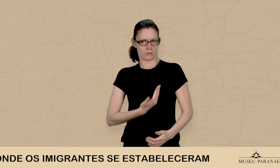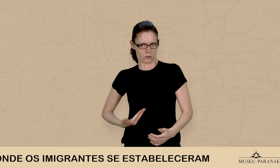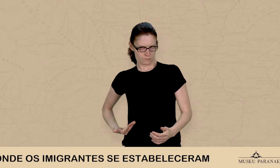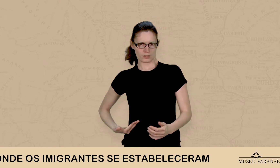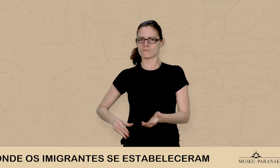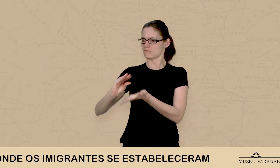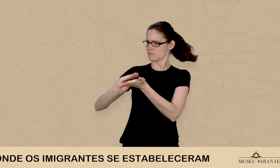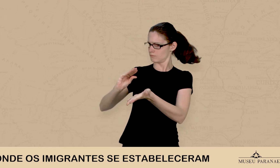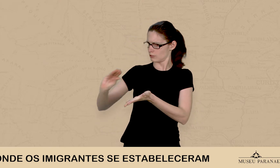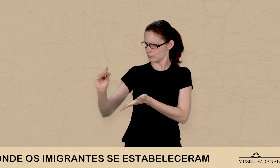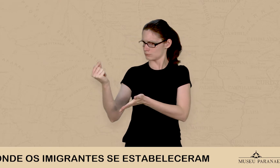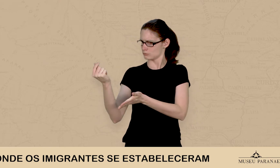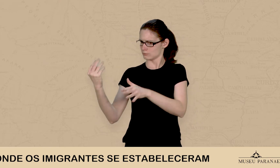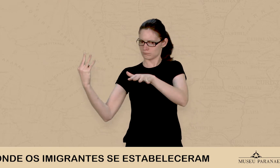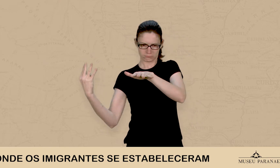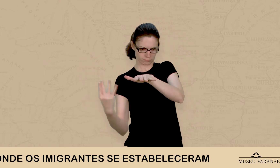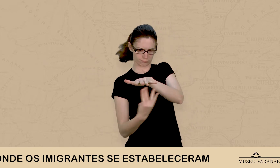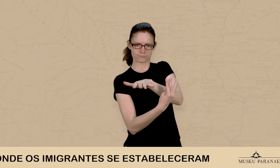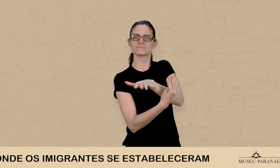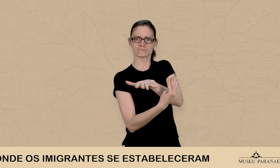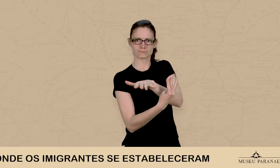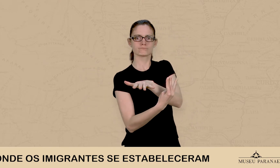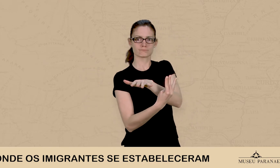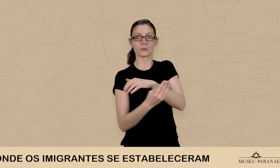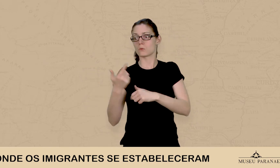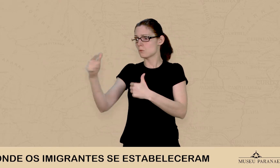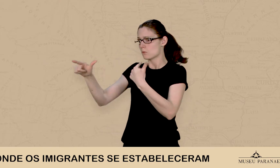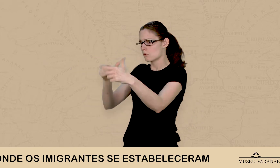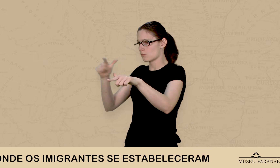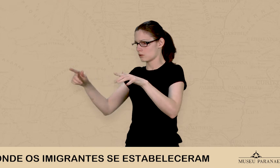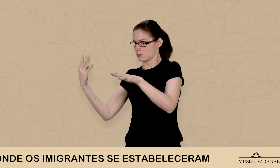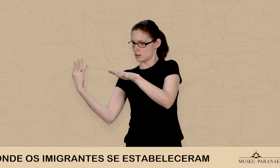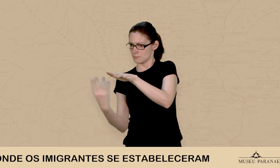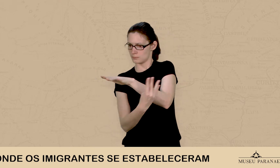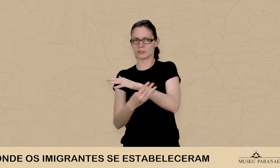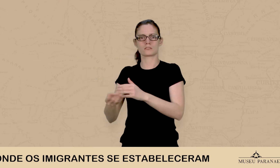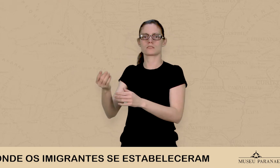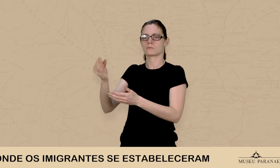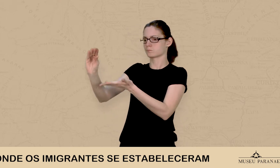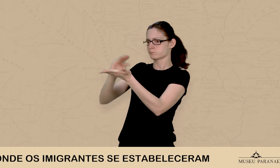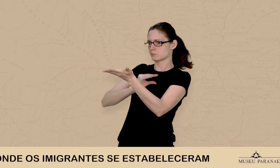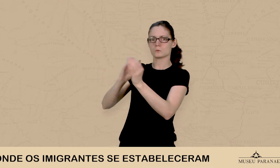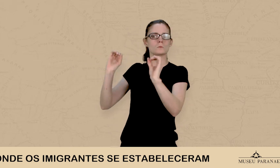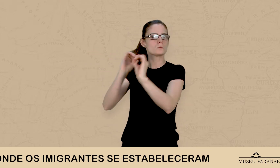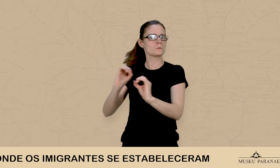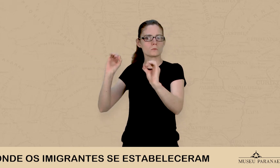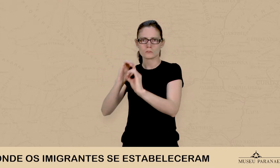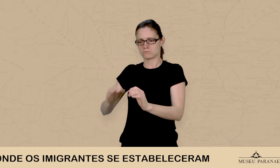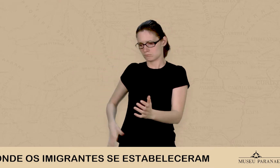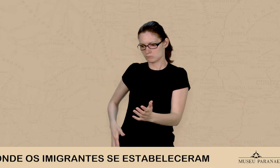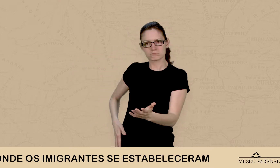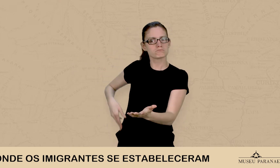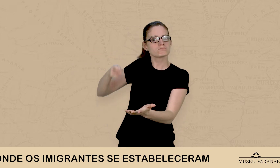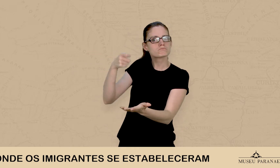Contudo, a vinda de imigrantes não subsidiados, ou seja, que vieram de